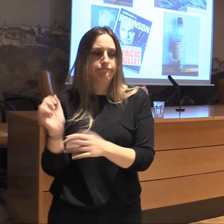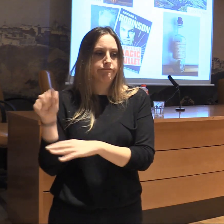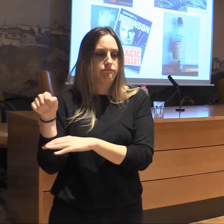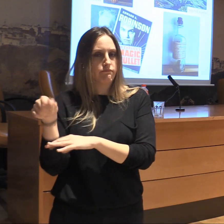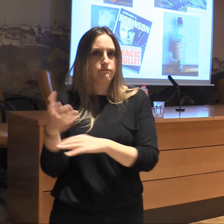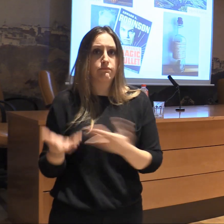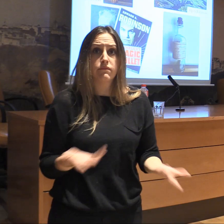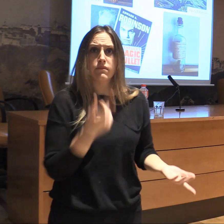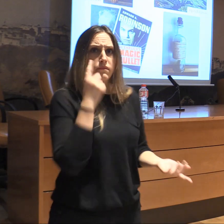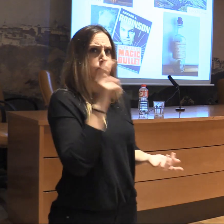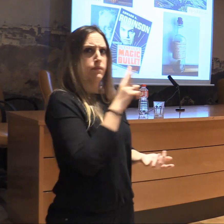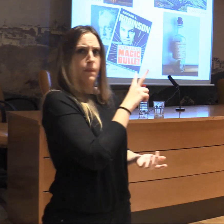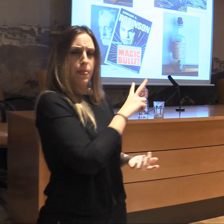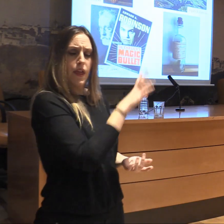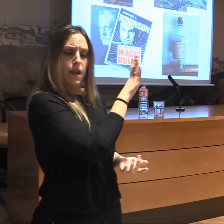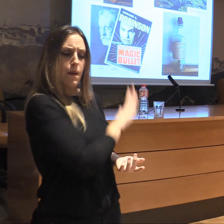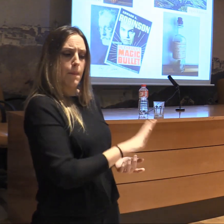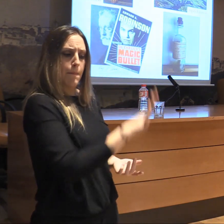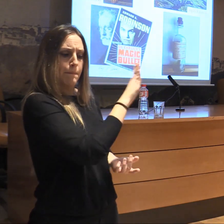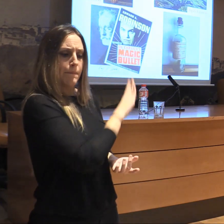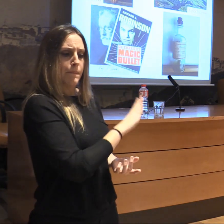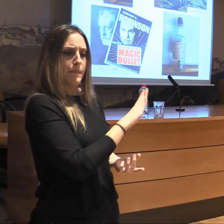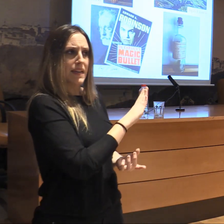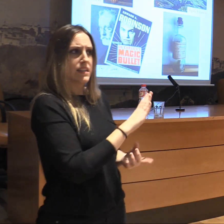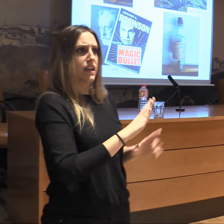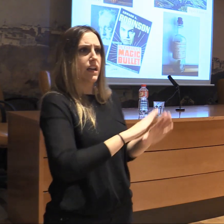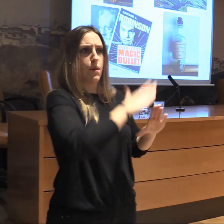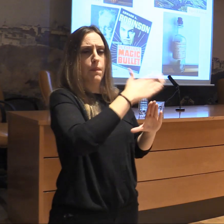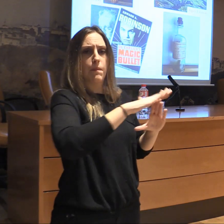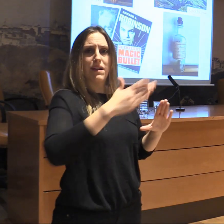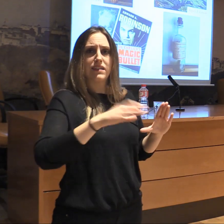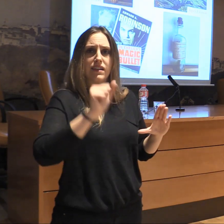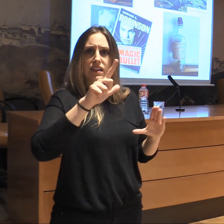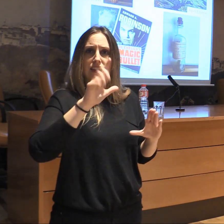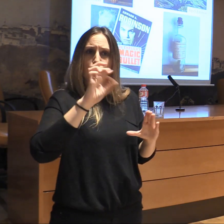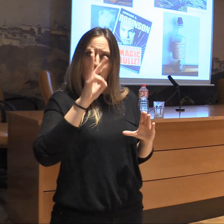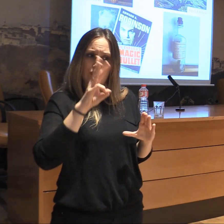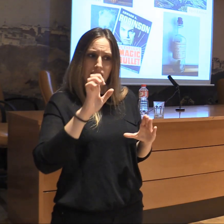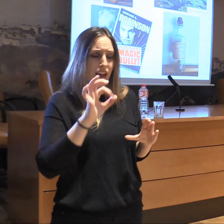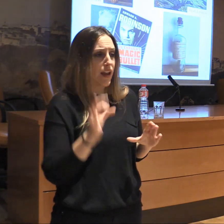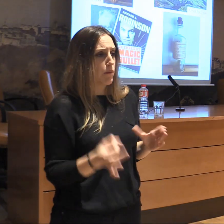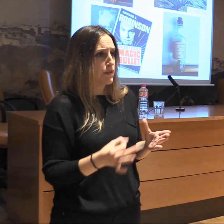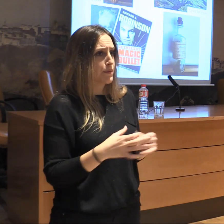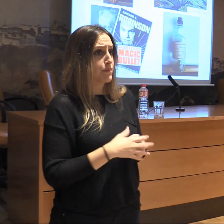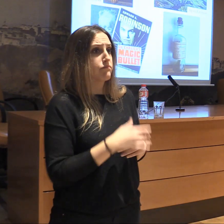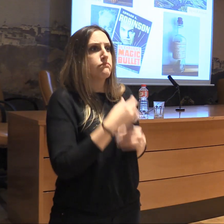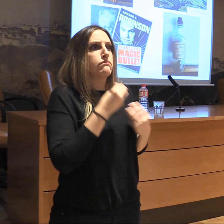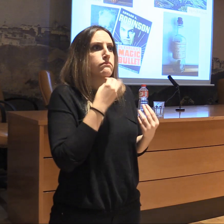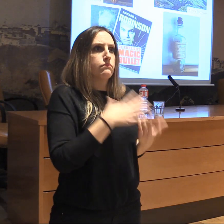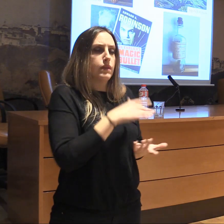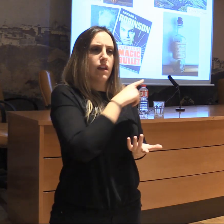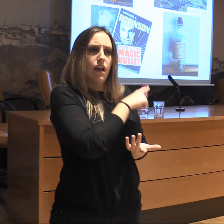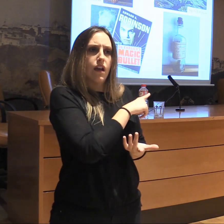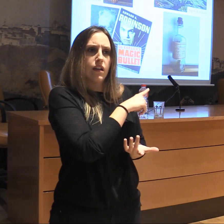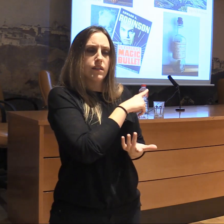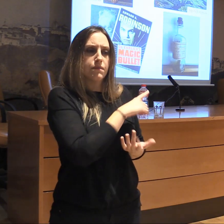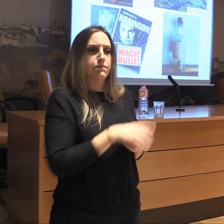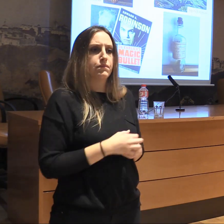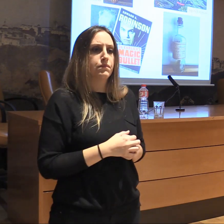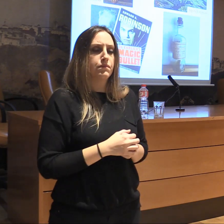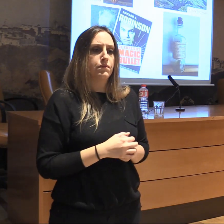paisaje fantástico, los Alpes Estirios, de una zona que hoy está en Hungría, creo. Pues bien, en estos Alpes